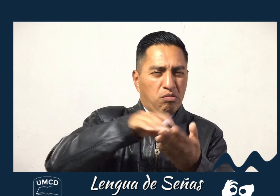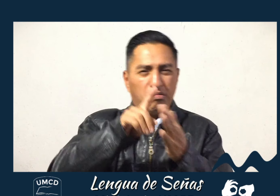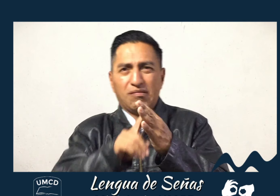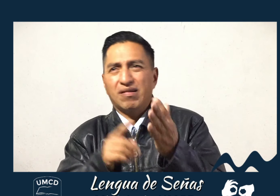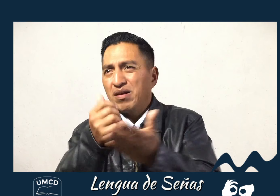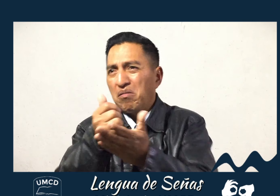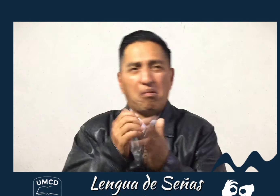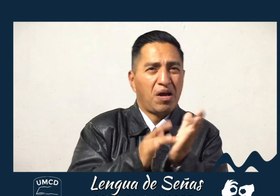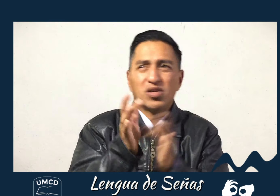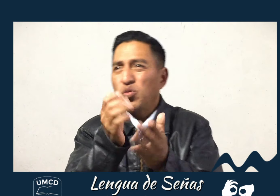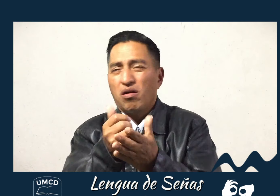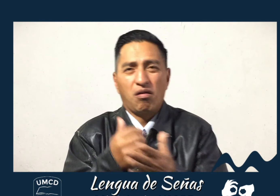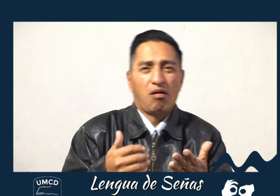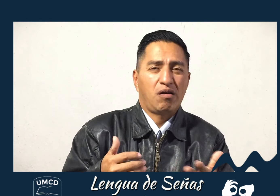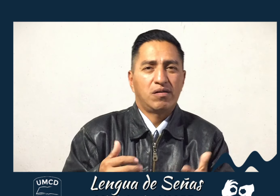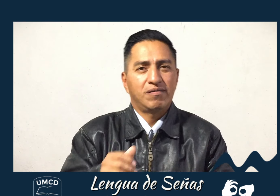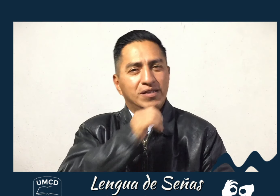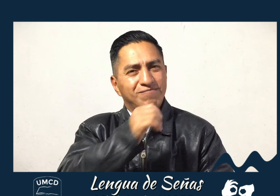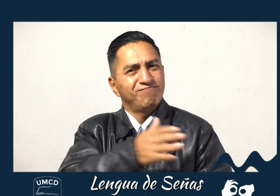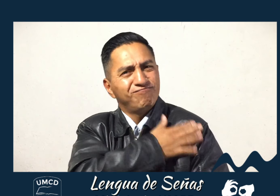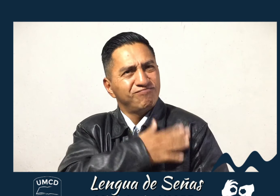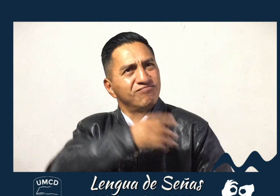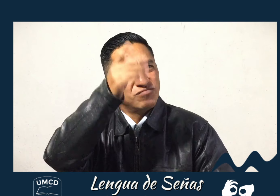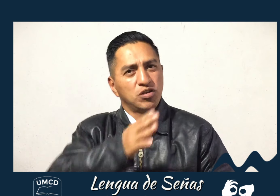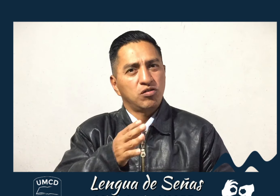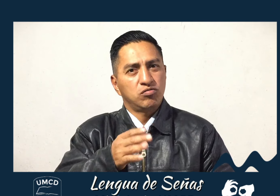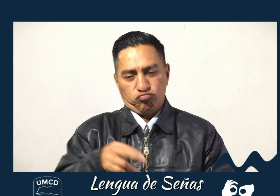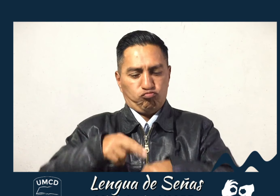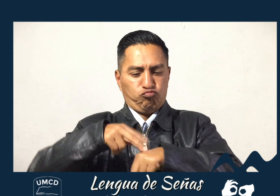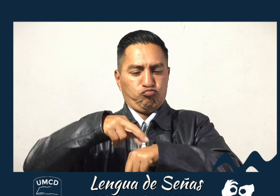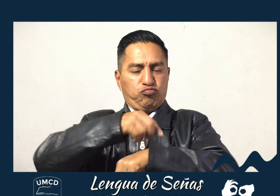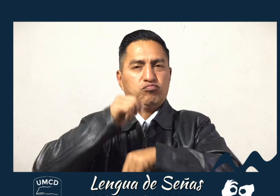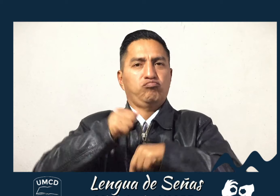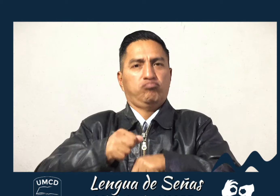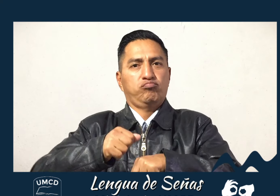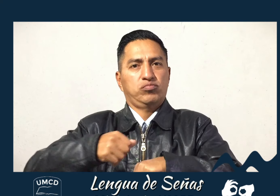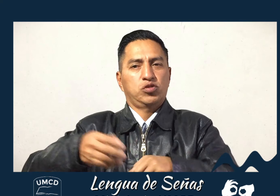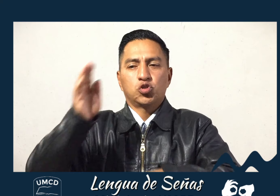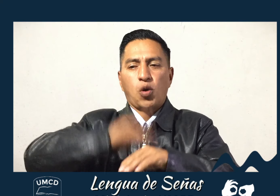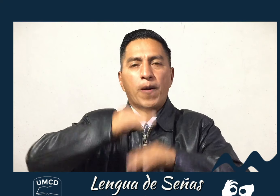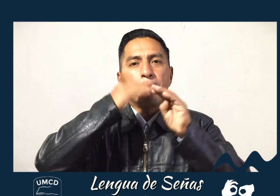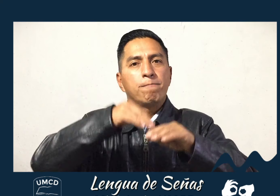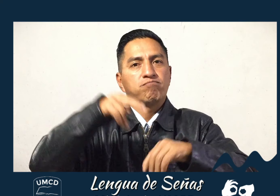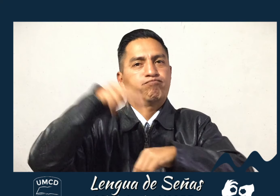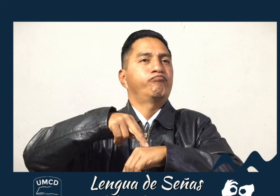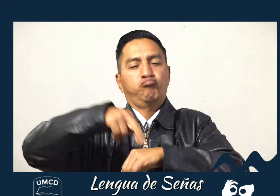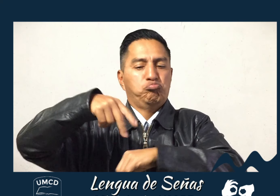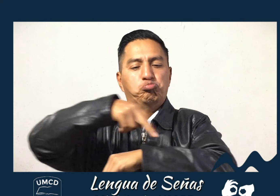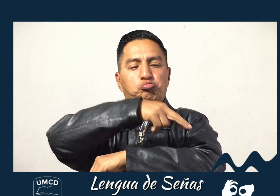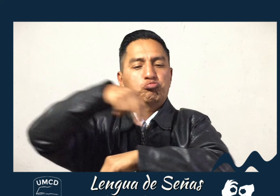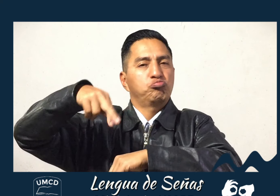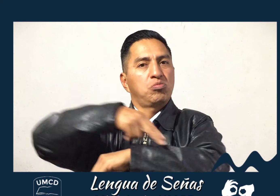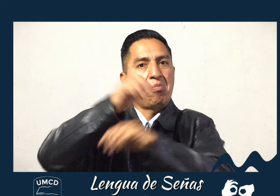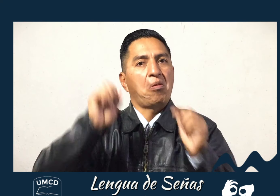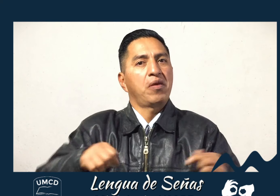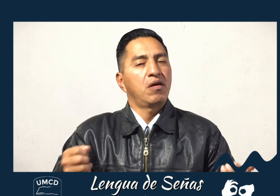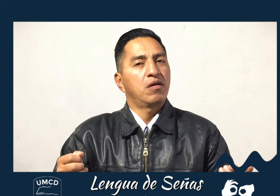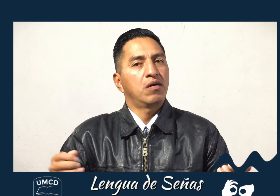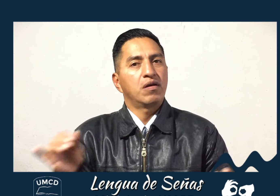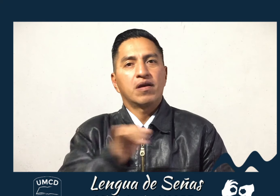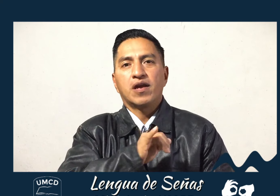era suficiente para liberar el poder que él necesitaba para mantenerse en pie sobre el mar. Y así como